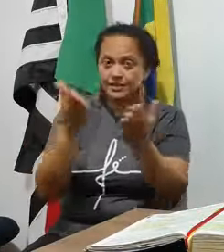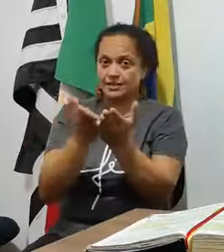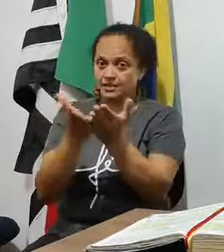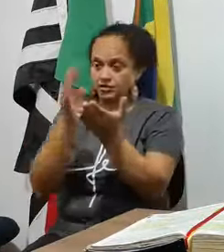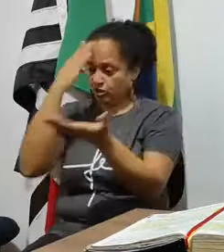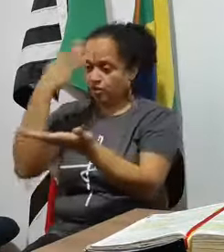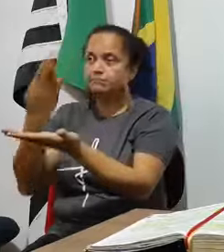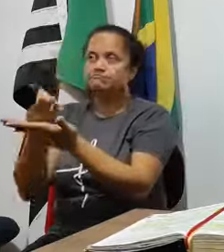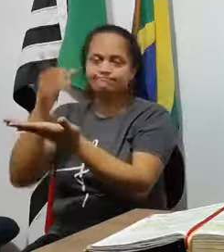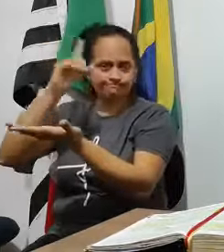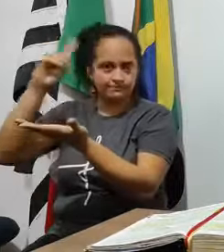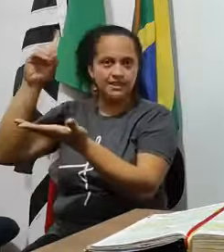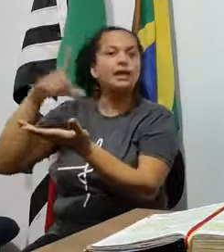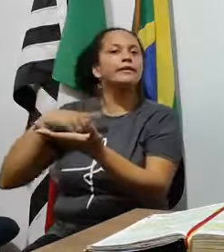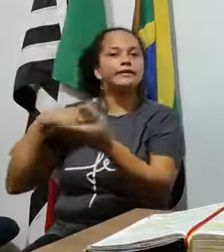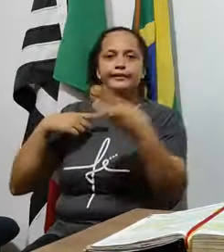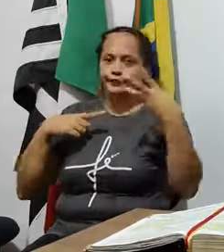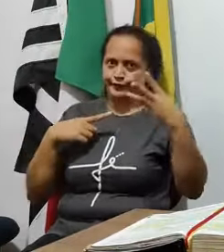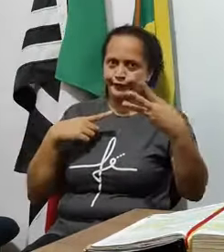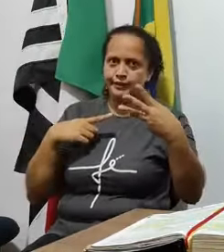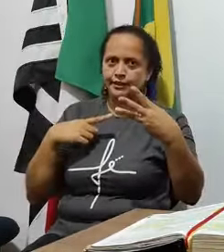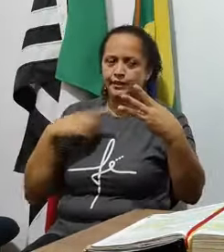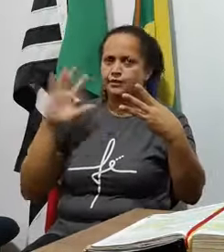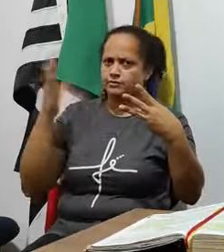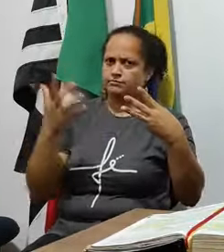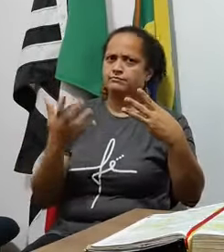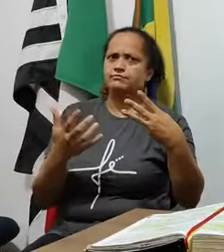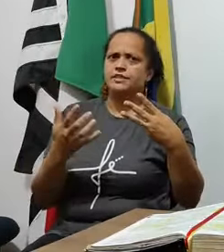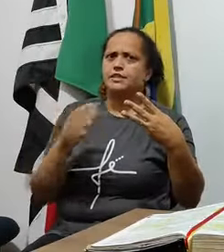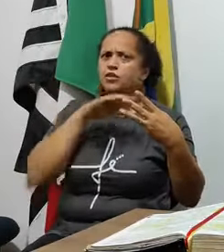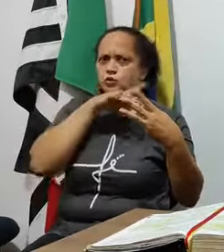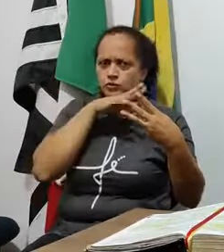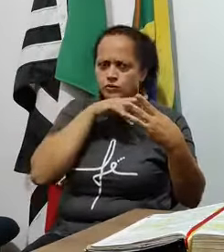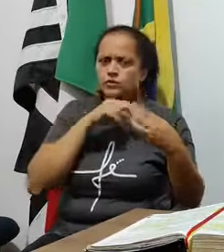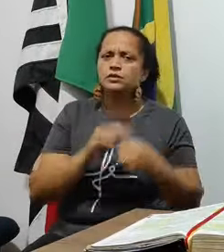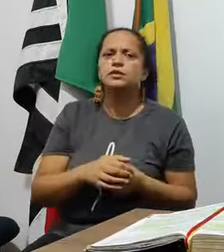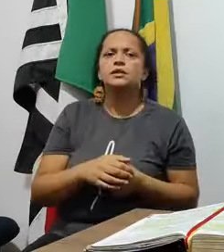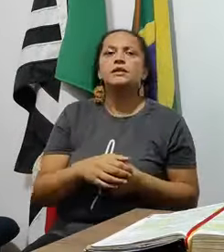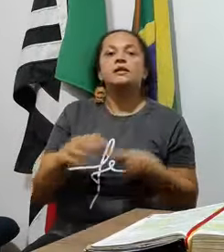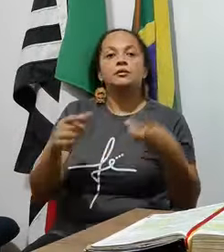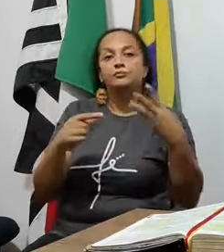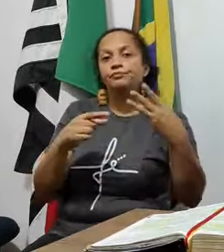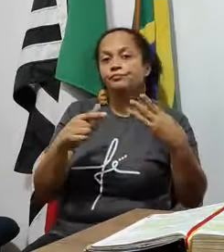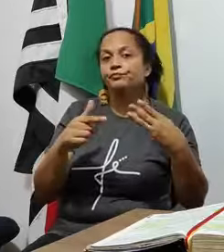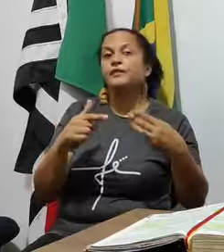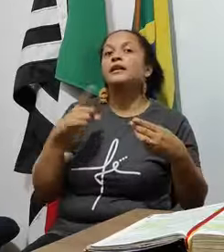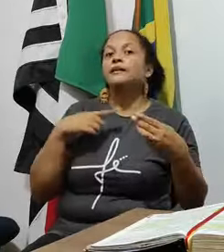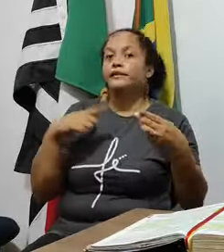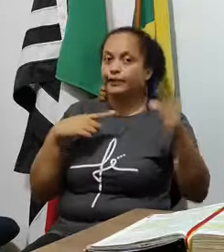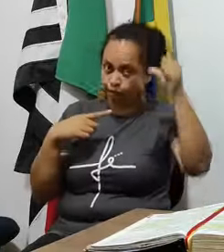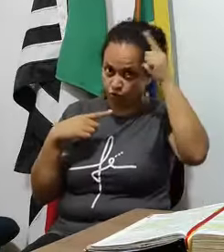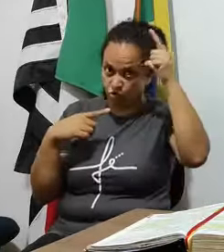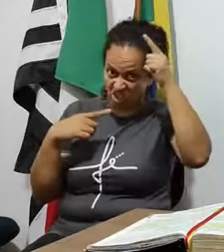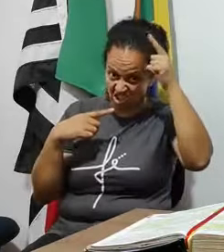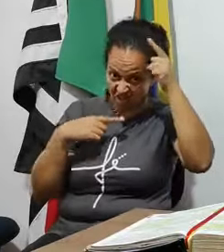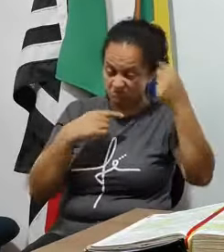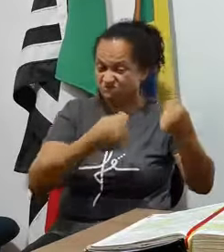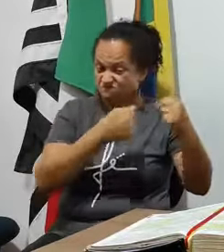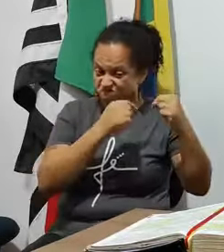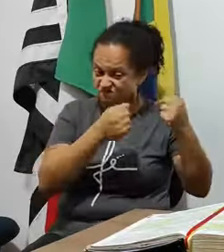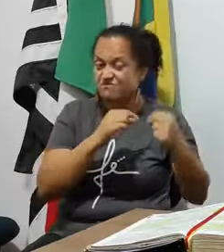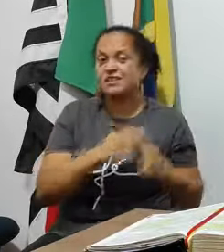O primeiro, nós falamos, é o maligno, né? E embora Satanás tenha sido